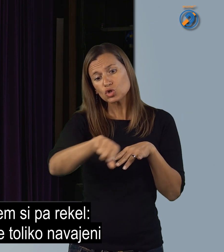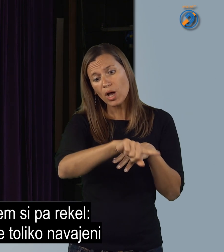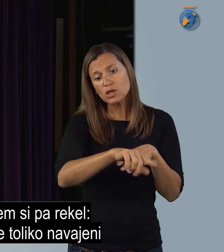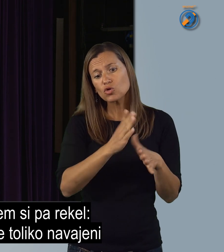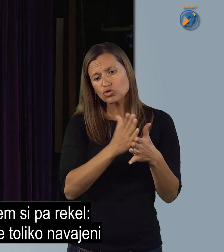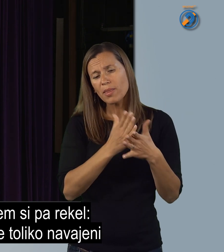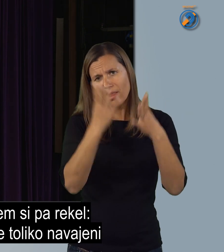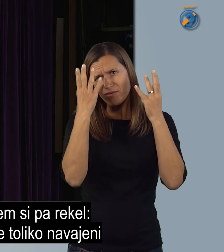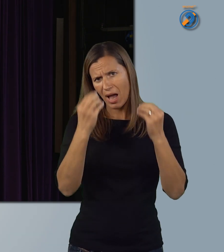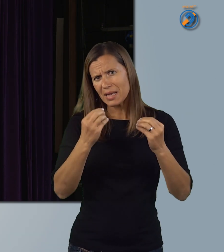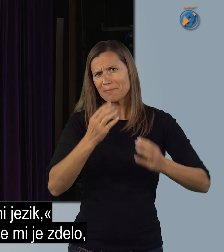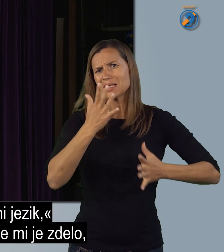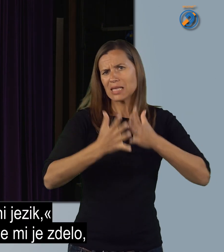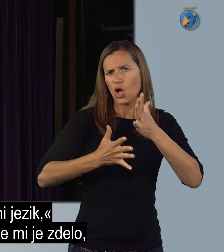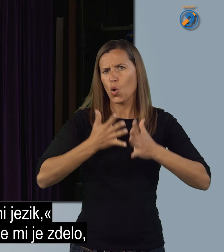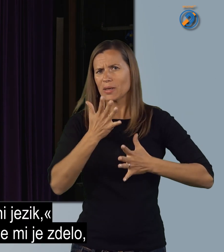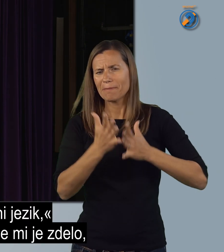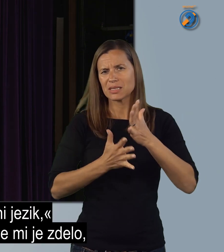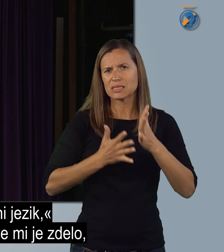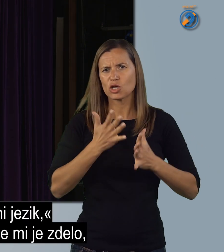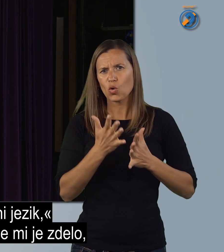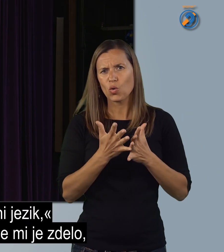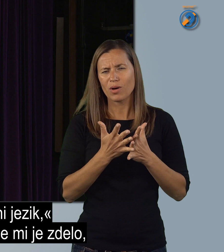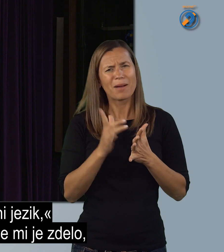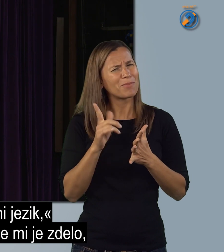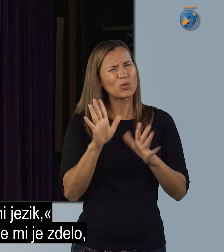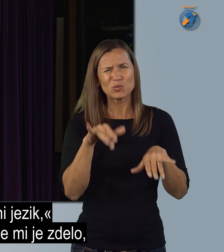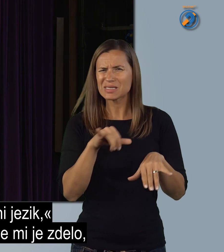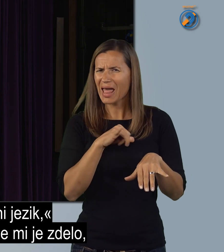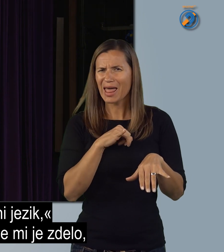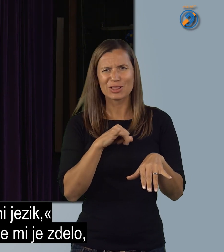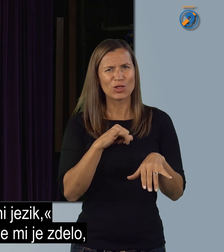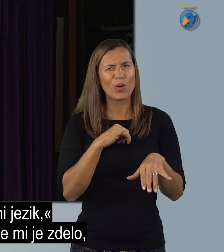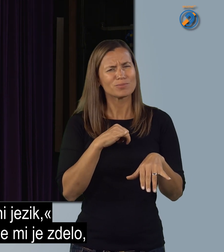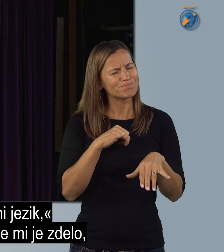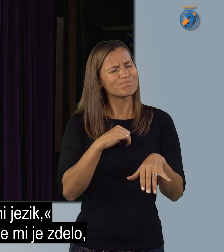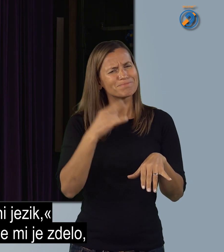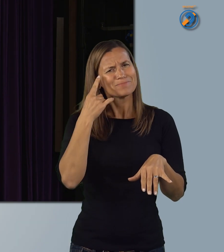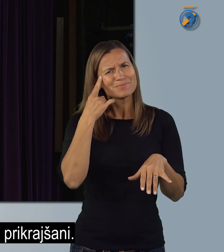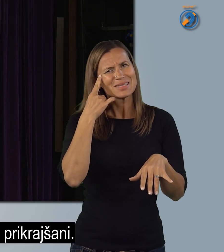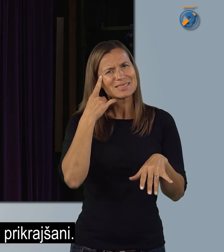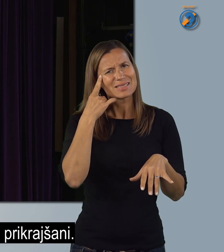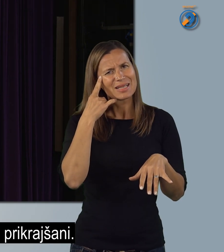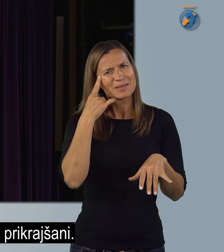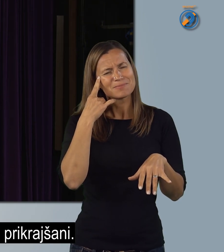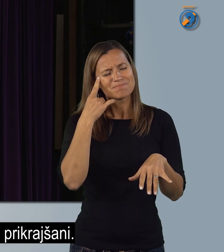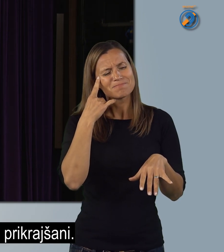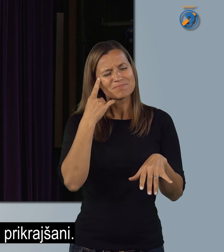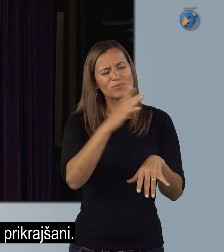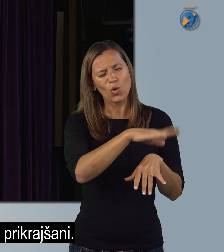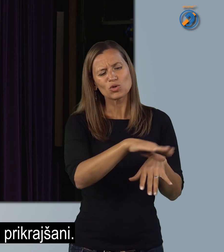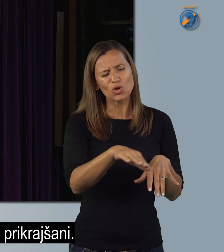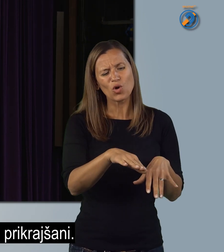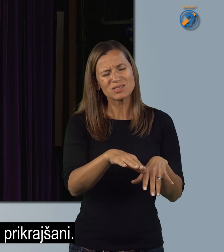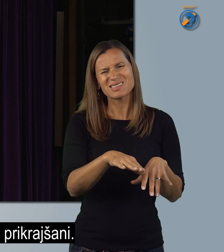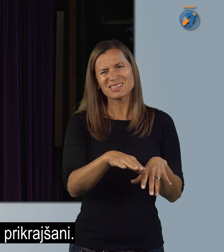že toliko navajeni pri temu znakovnemu jeziku, ampak vseeno se mi je zdelo, da za